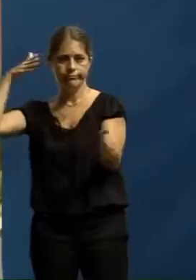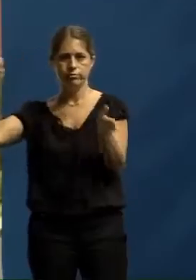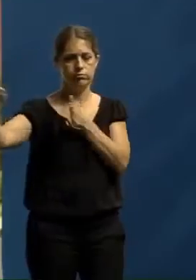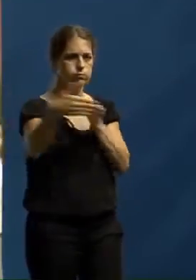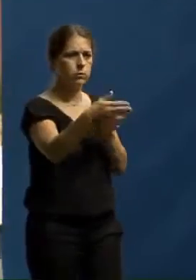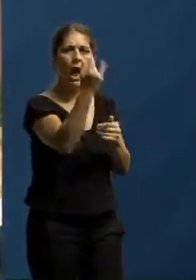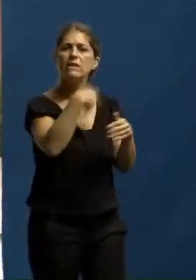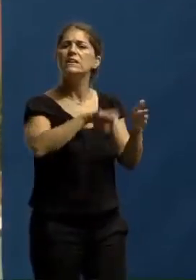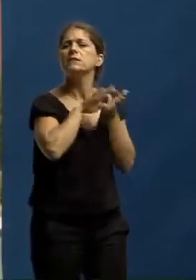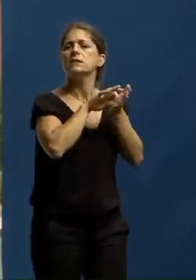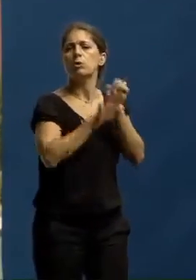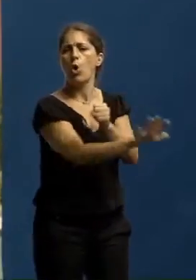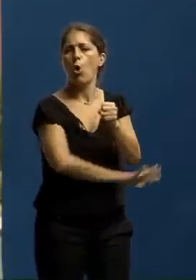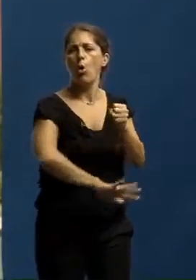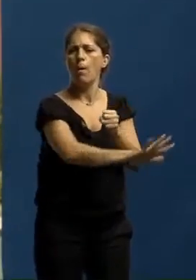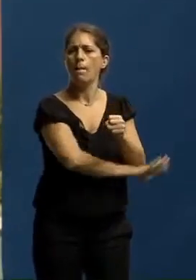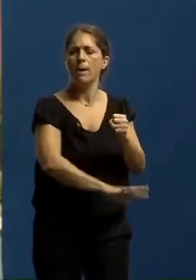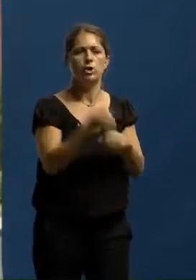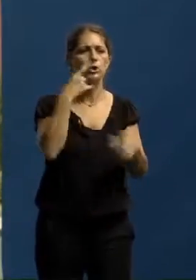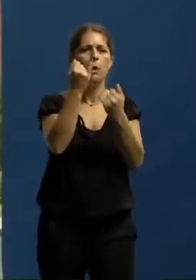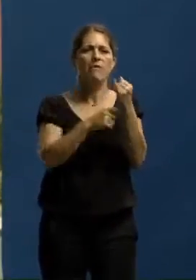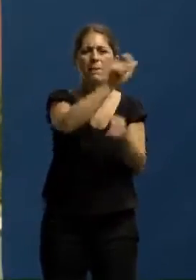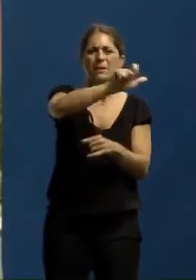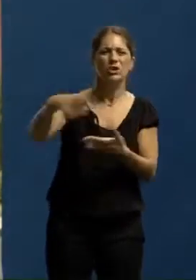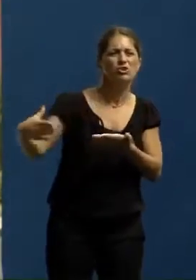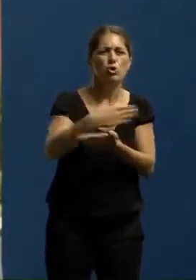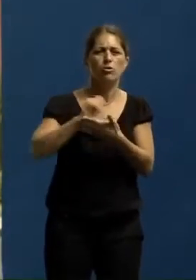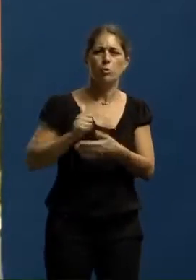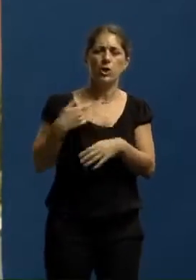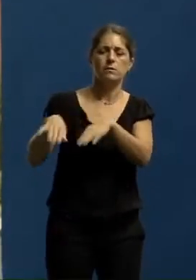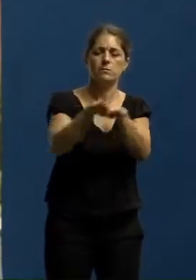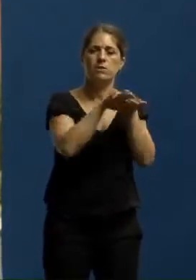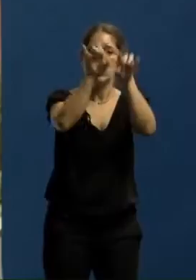servicios esenciais para o noso país, para que todo o mundo teña as mesmas oportunidades.